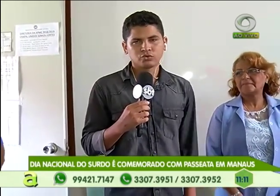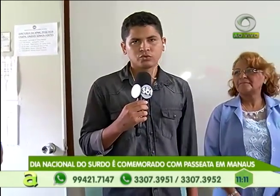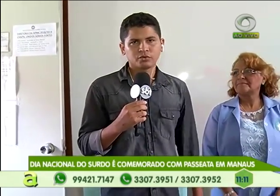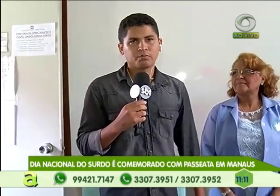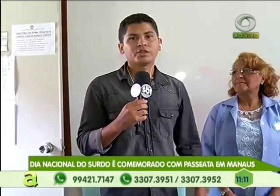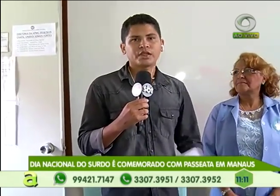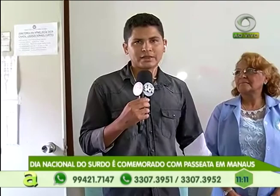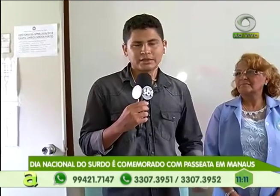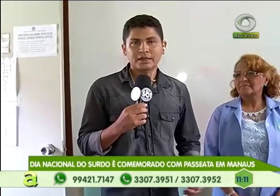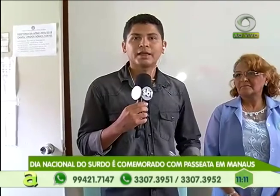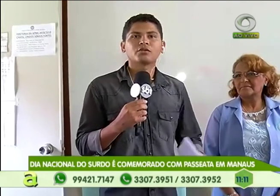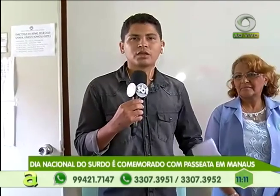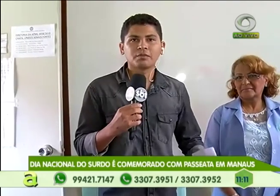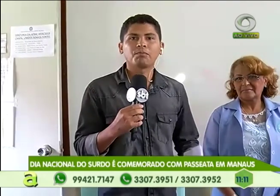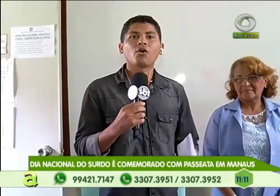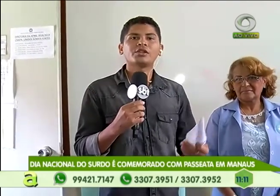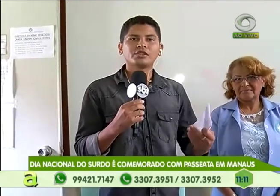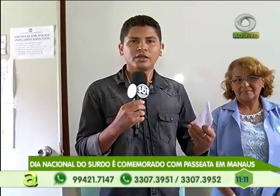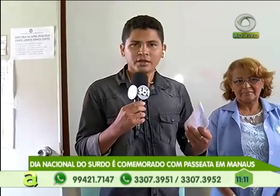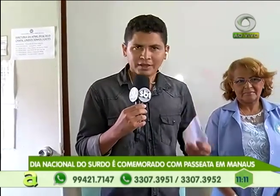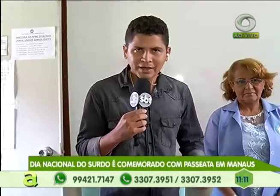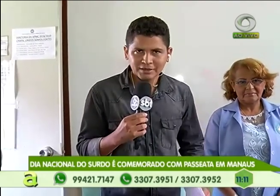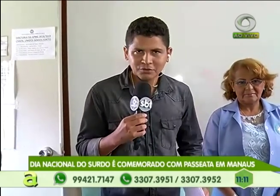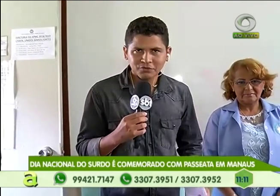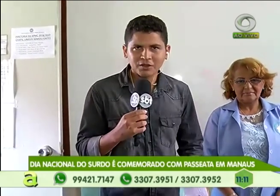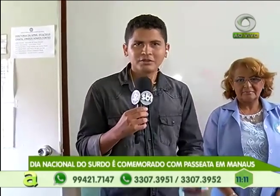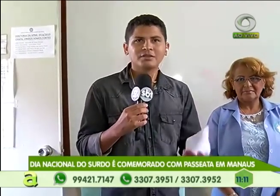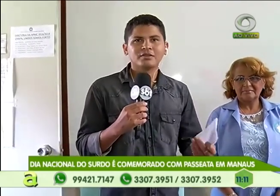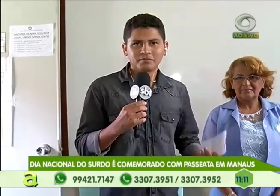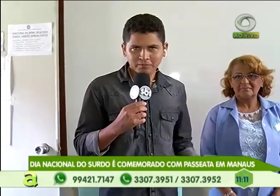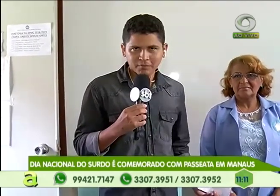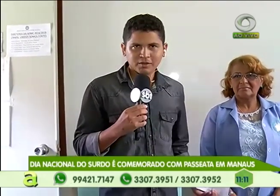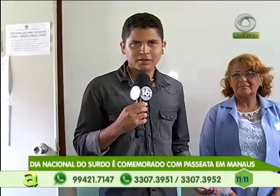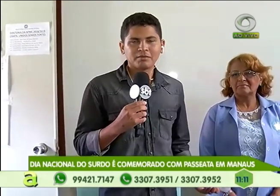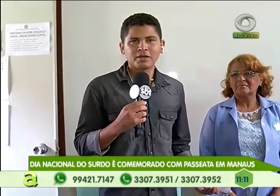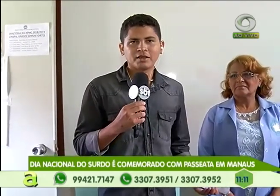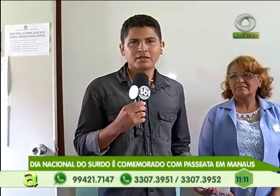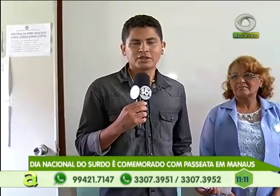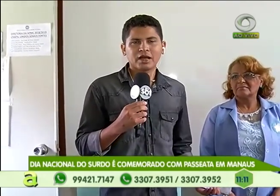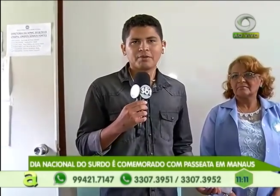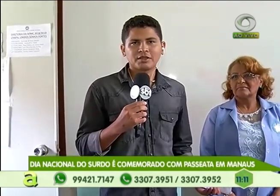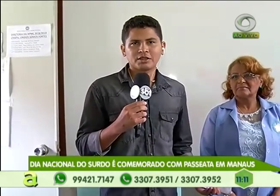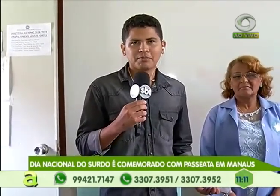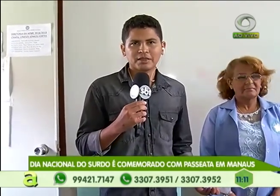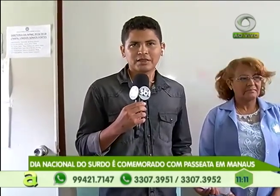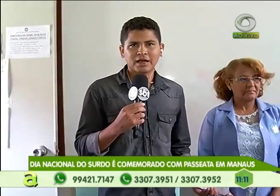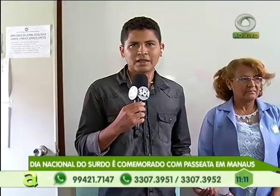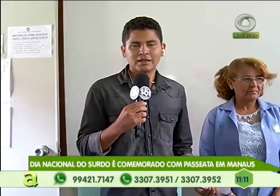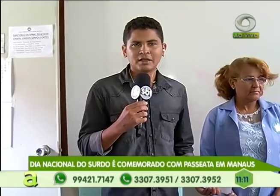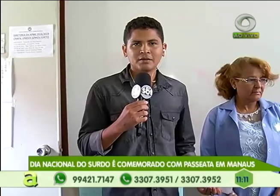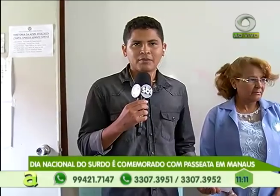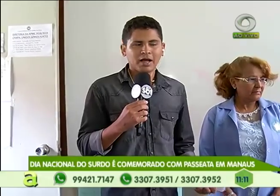surdo pode trazer, quem não tem pode trazer os filhos e também estar presente na passeata para